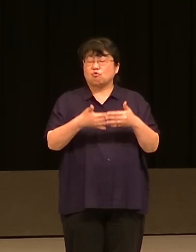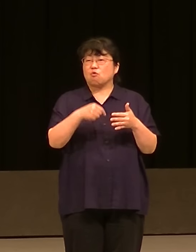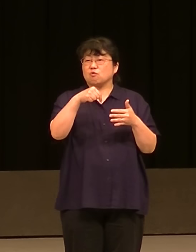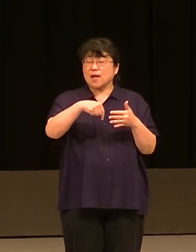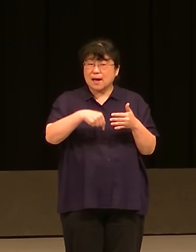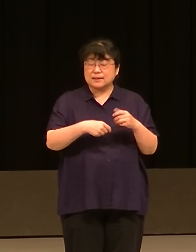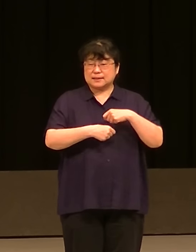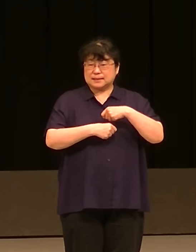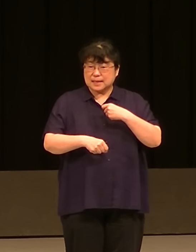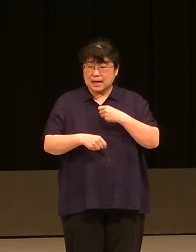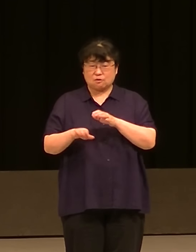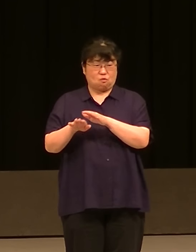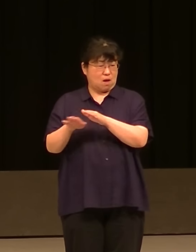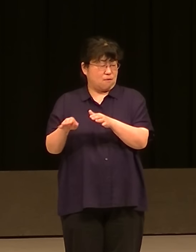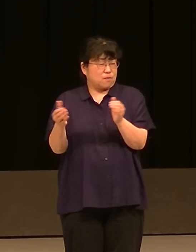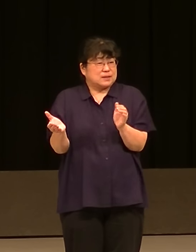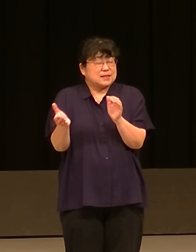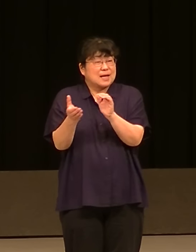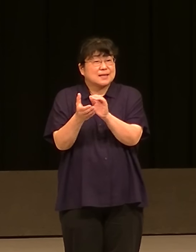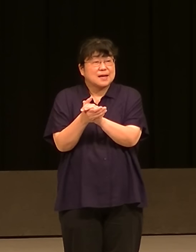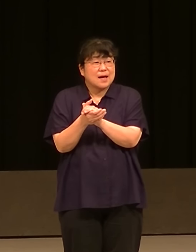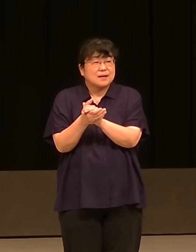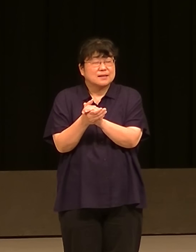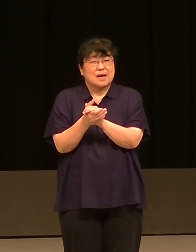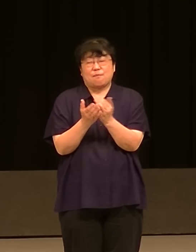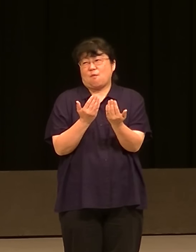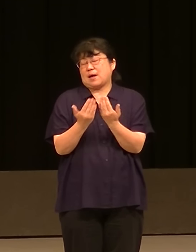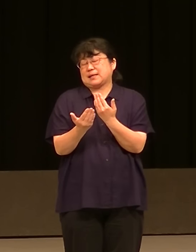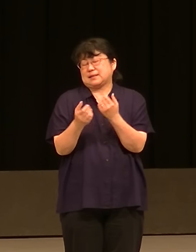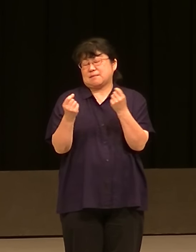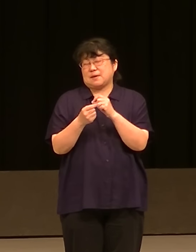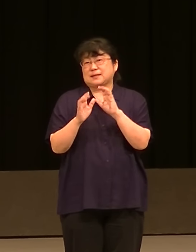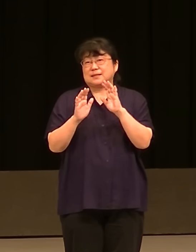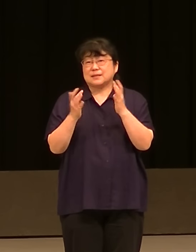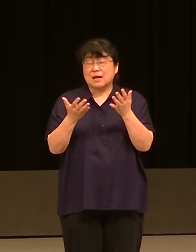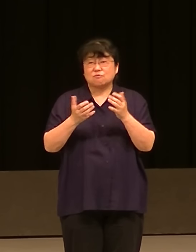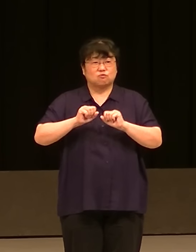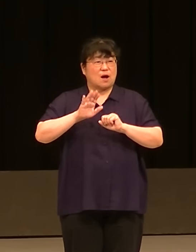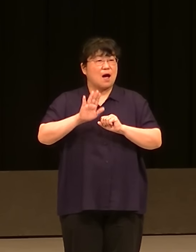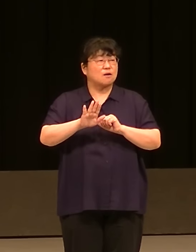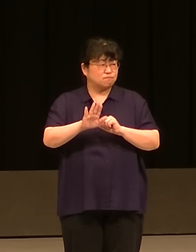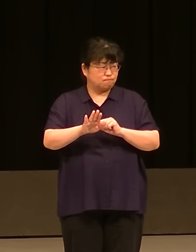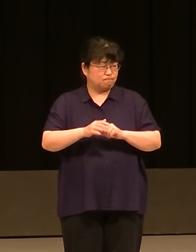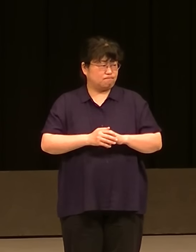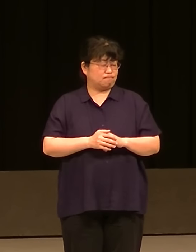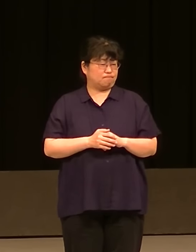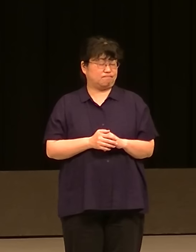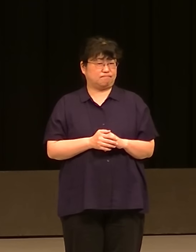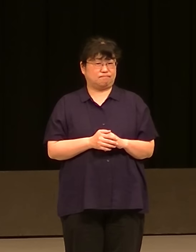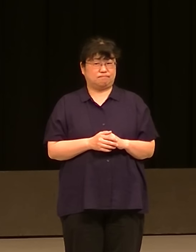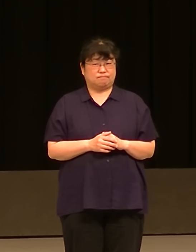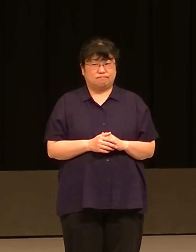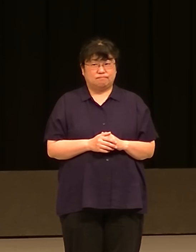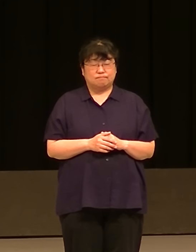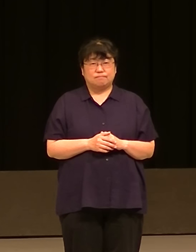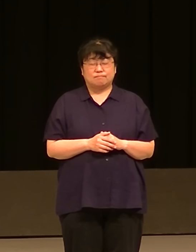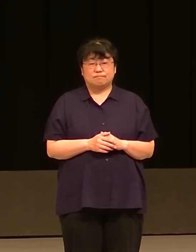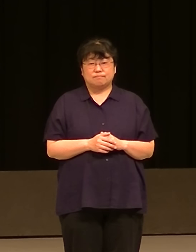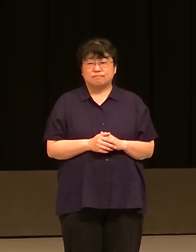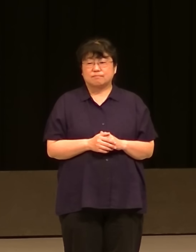義と平和の抱き合いが、間違いなく存在するということでございます。そ